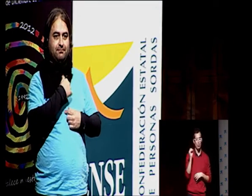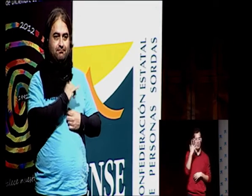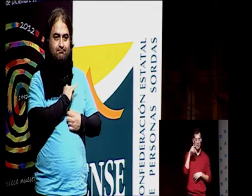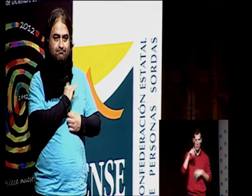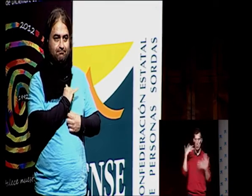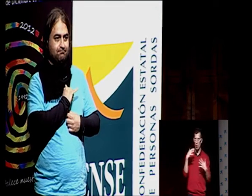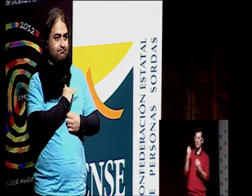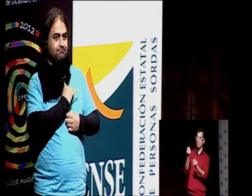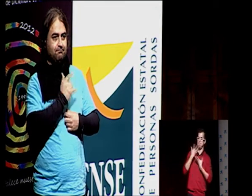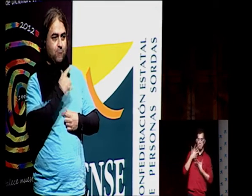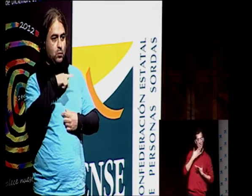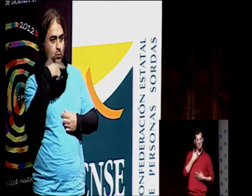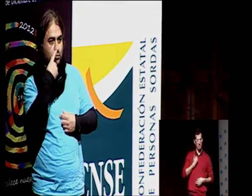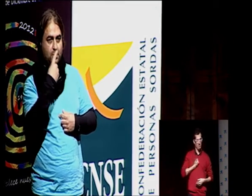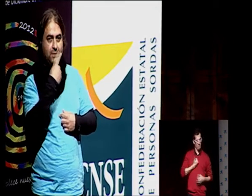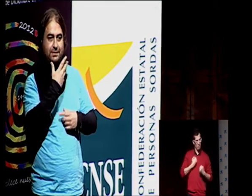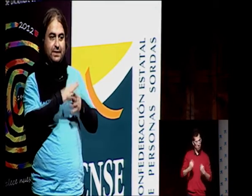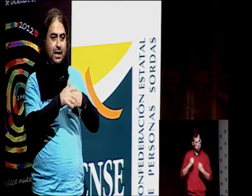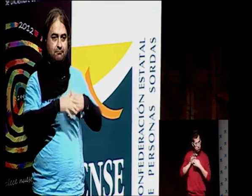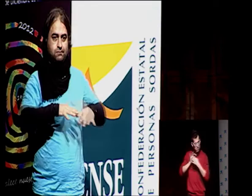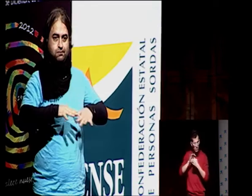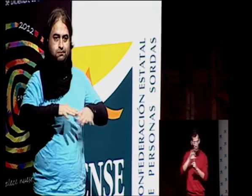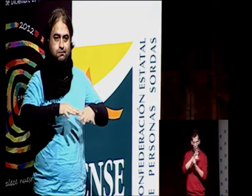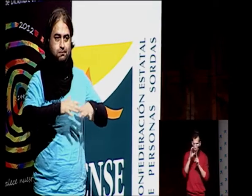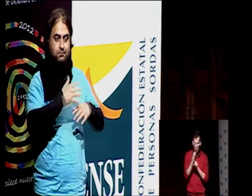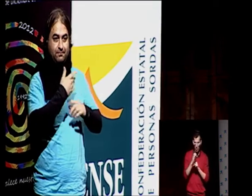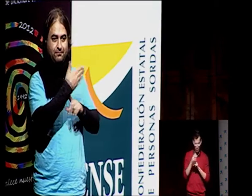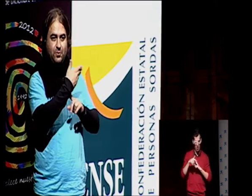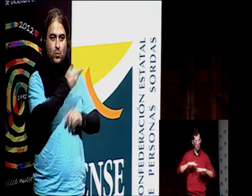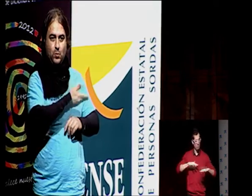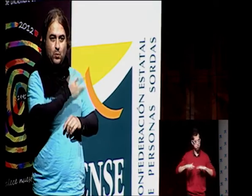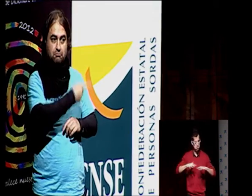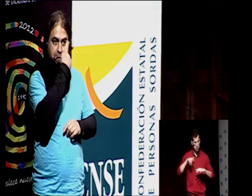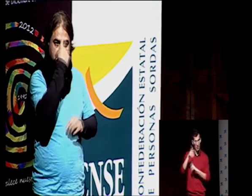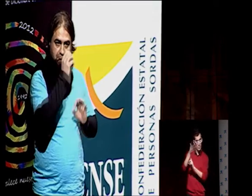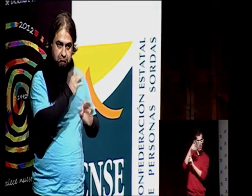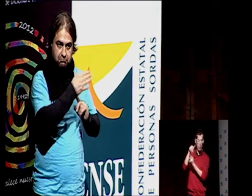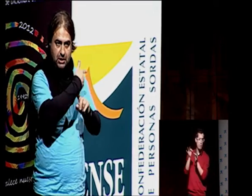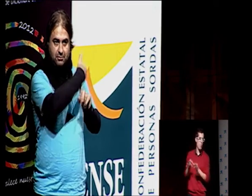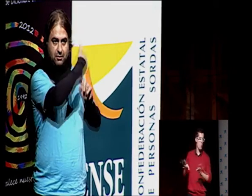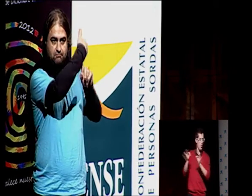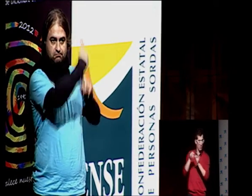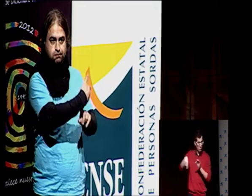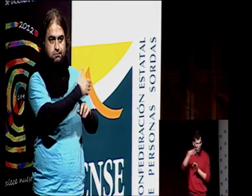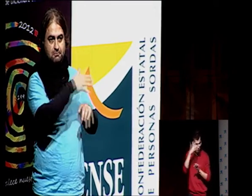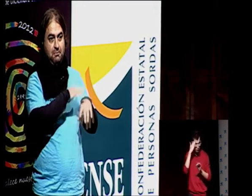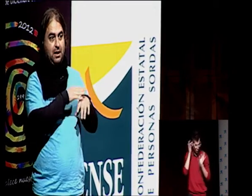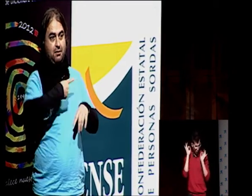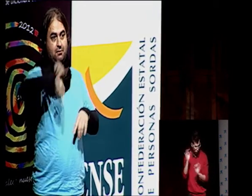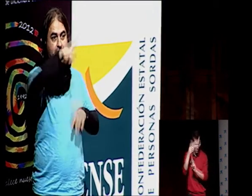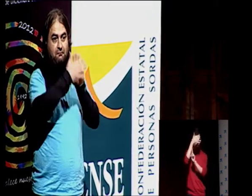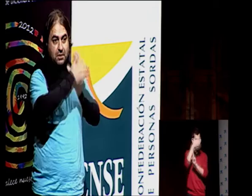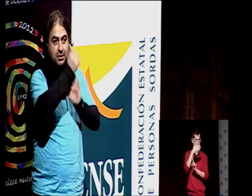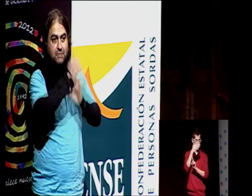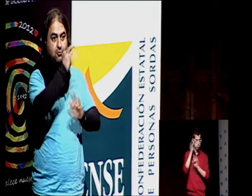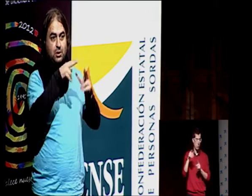consideran que el color turquesa es un color identificativo de las personas que está movilizándose porque consideran que es muy importante el tener una